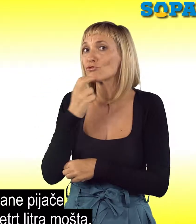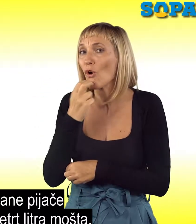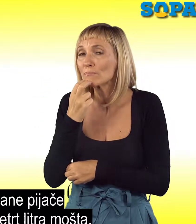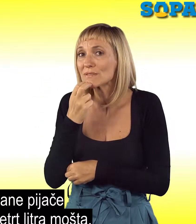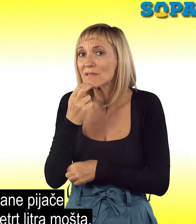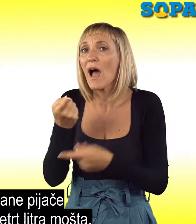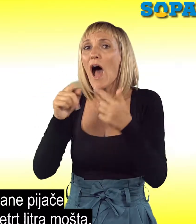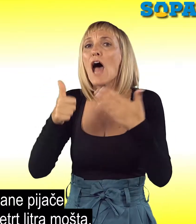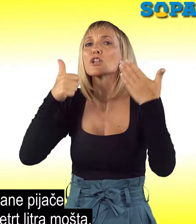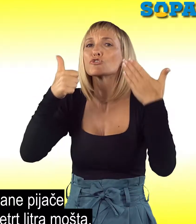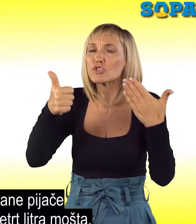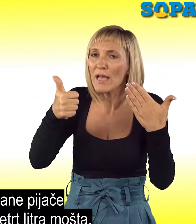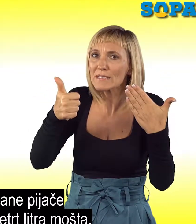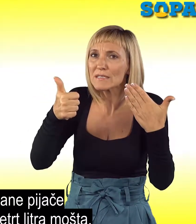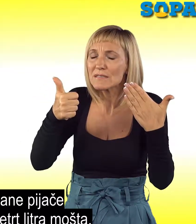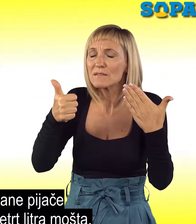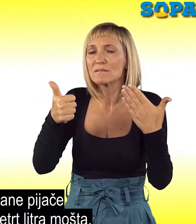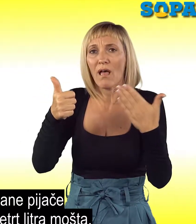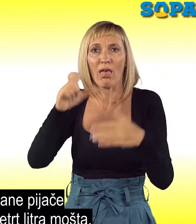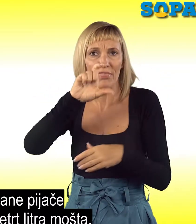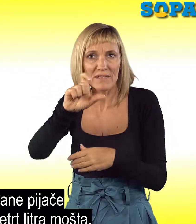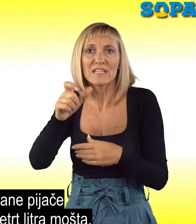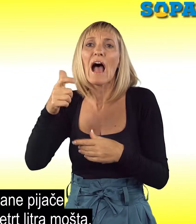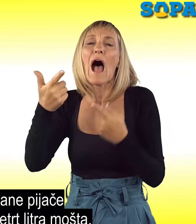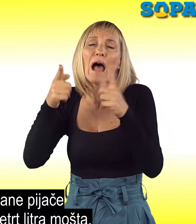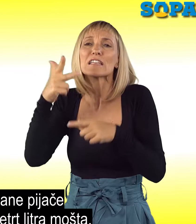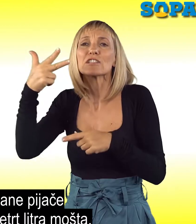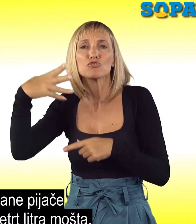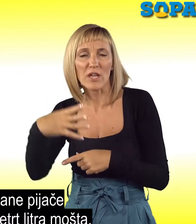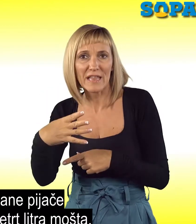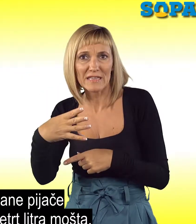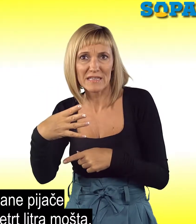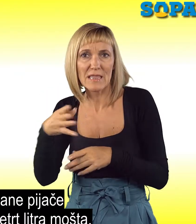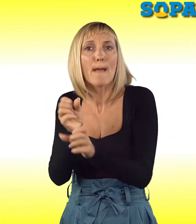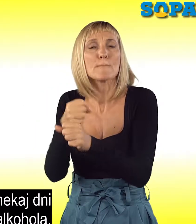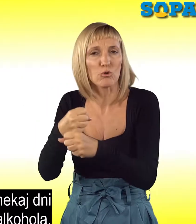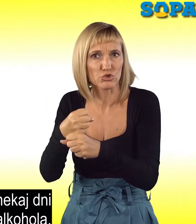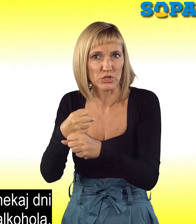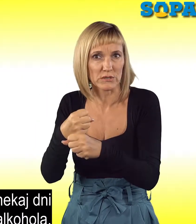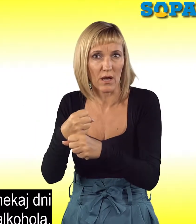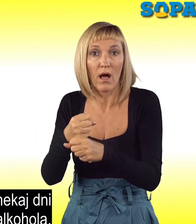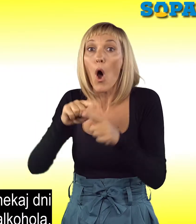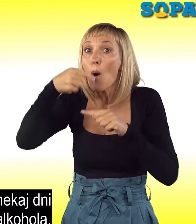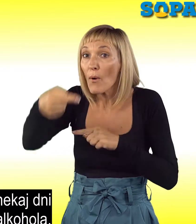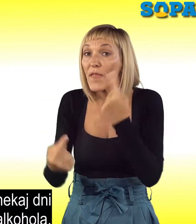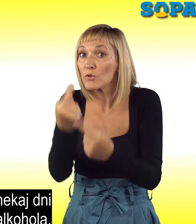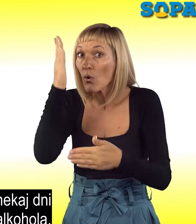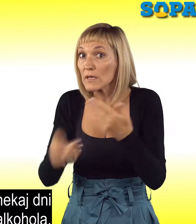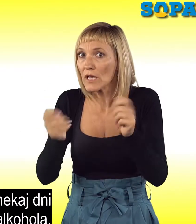ali 6 deci do 3,25 litra mošta. Po priliki nekaj dni ne pijemo alkohola.